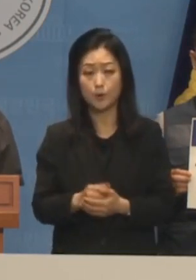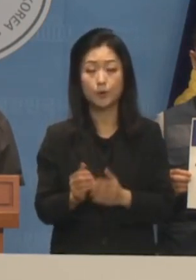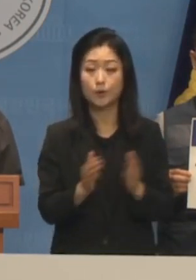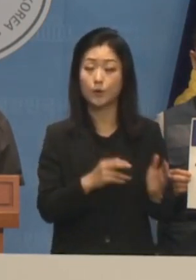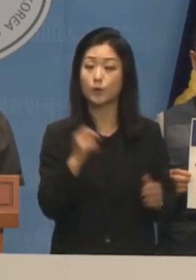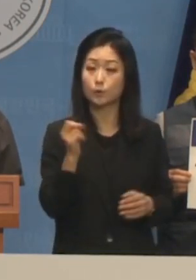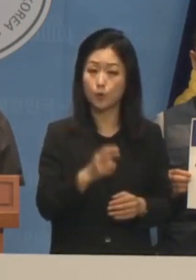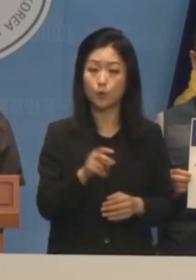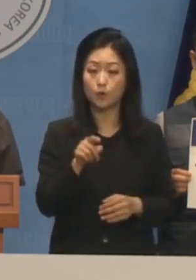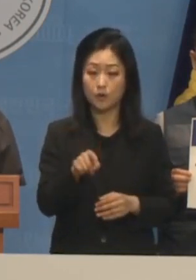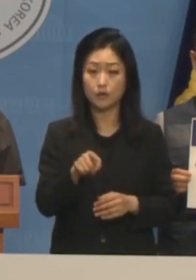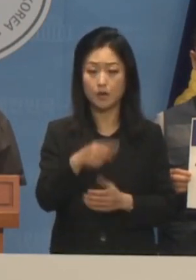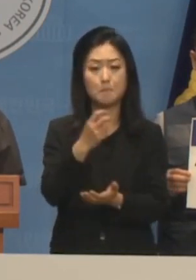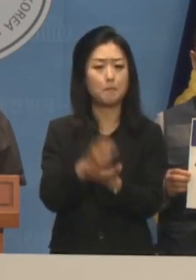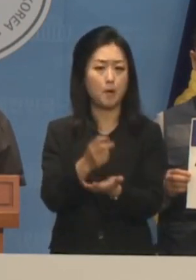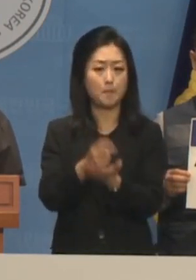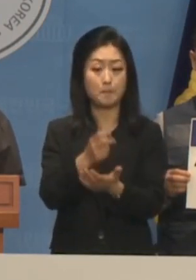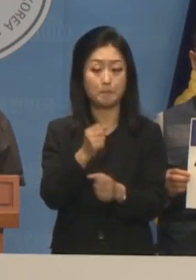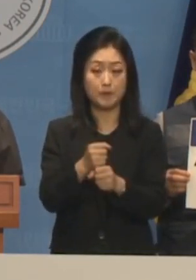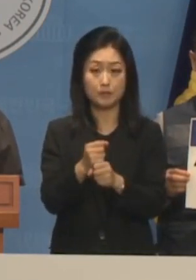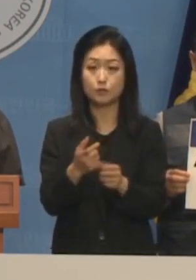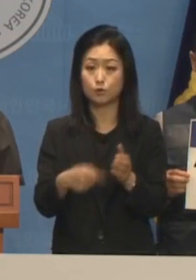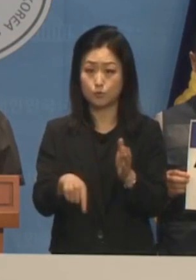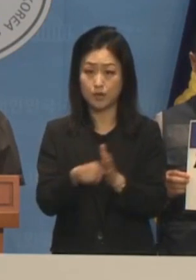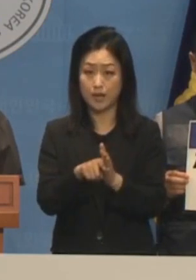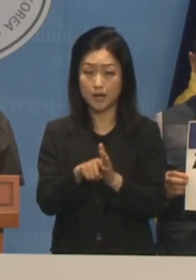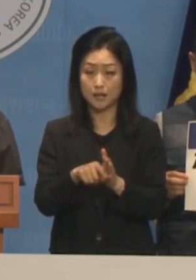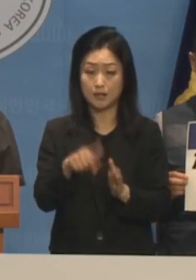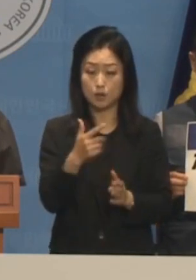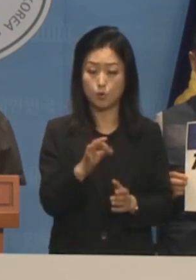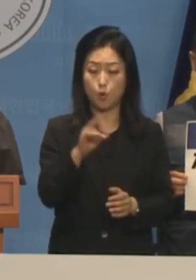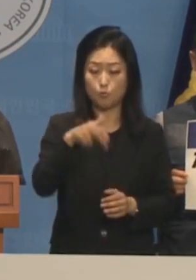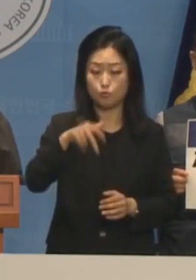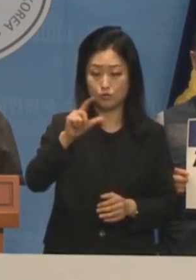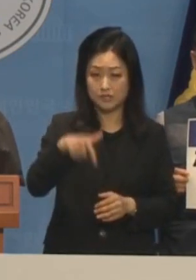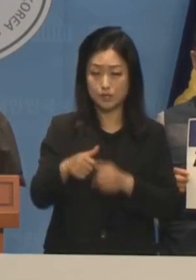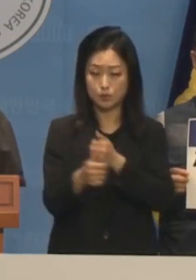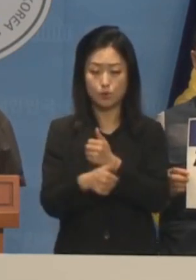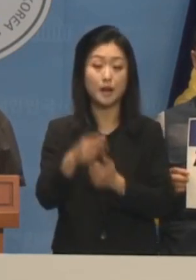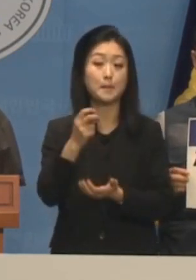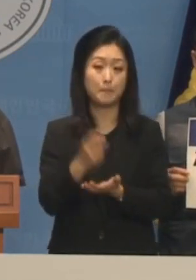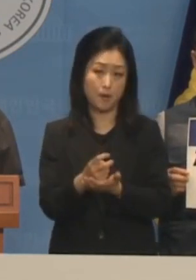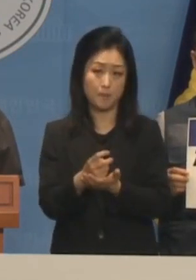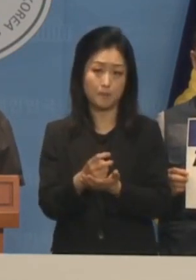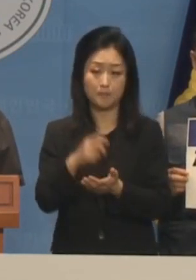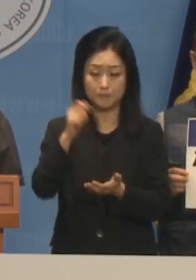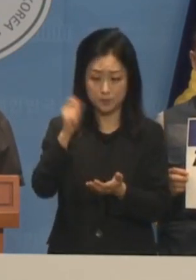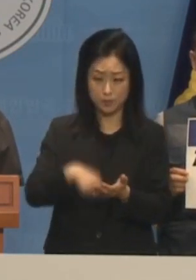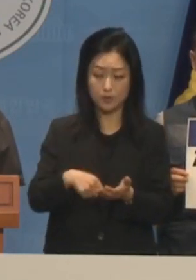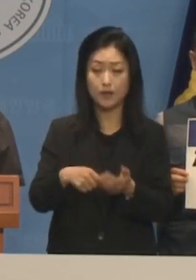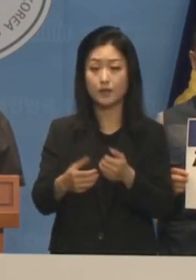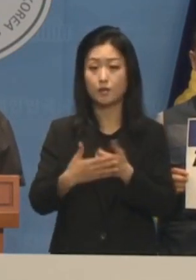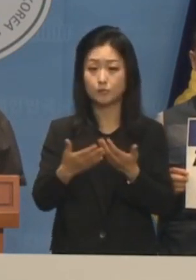그리고 이를 제도적으로 뒷받침하기 위한 공무직위원회법이 입법화되는 데 협조하여야